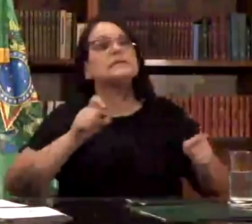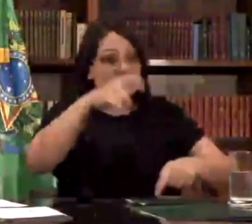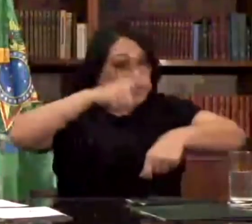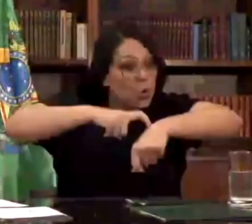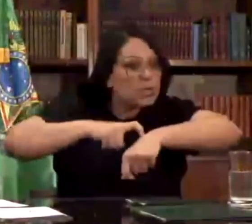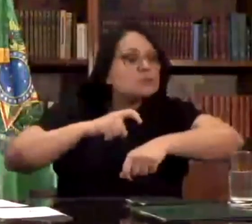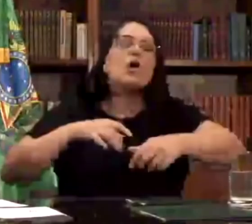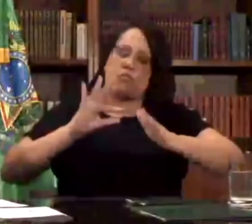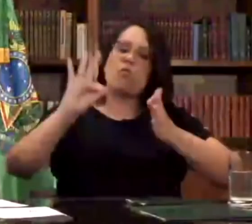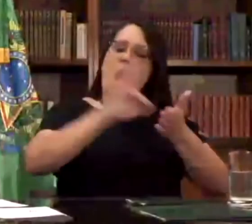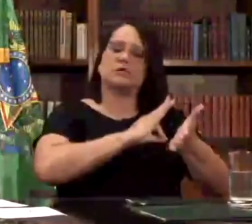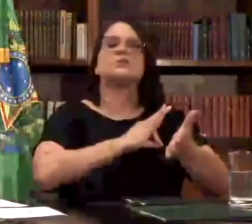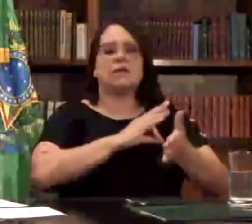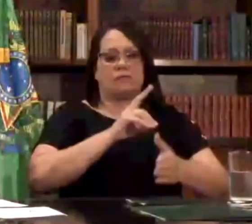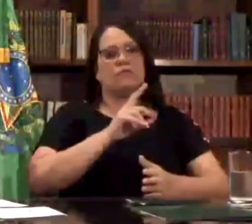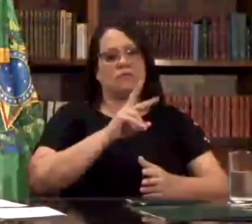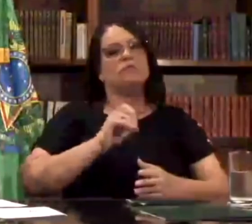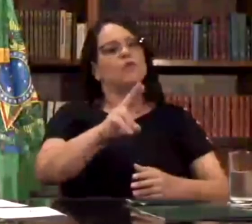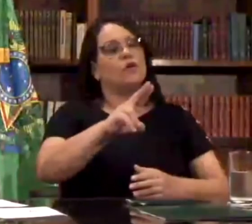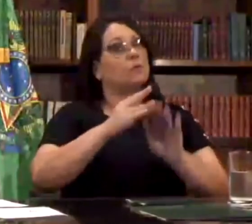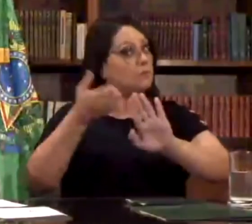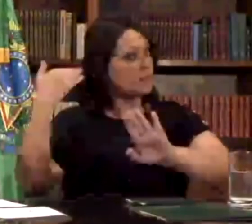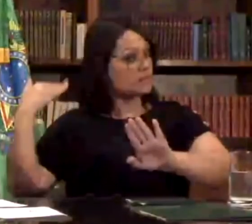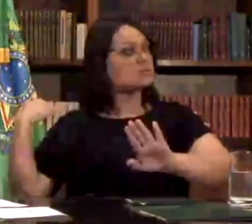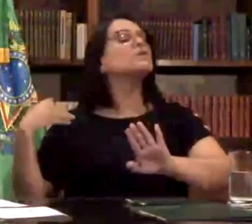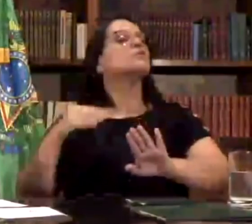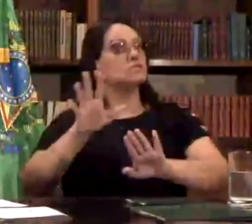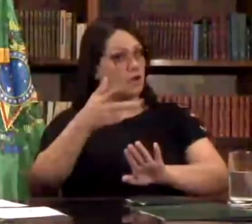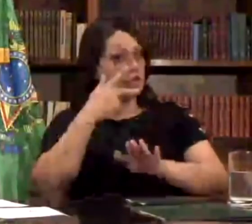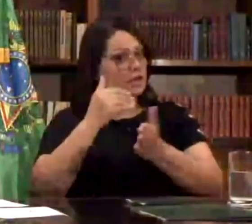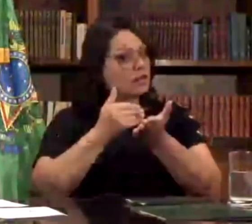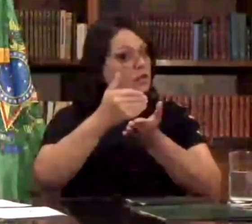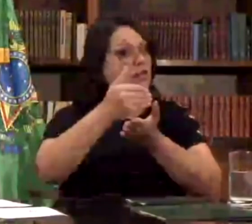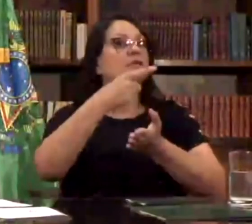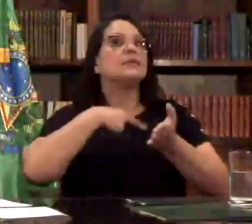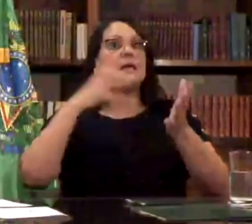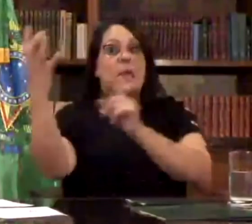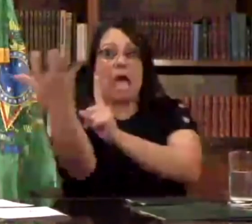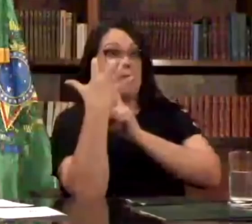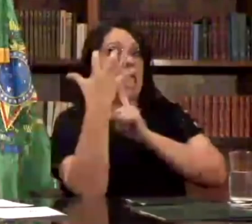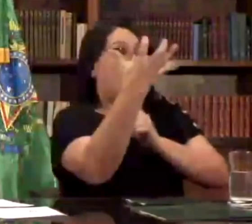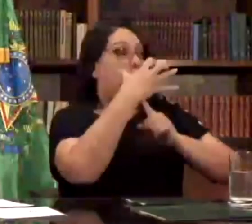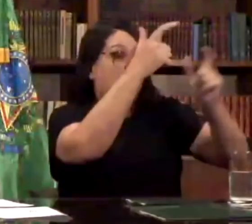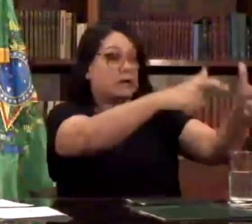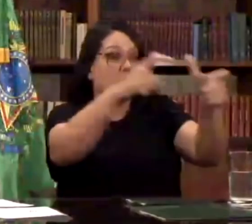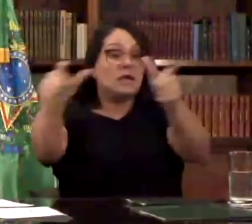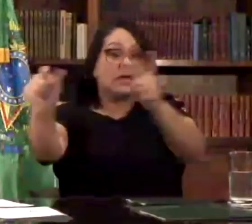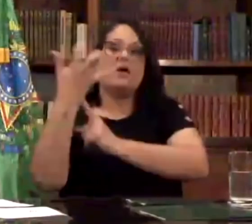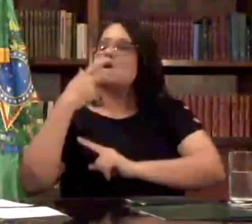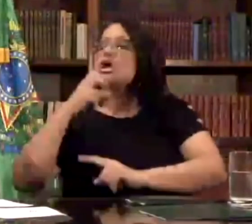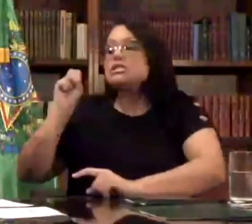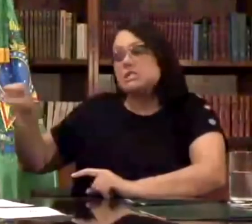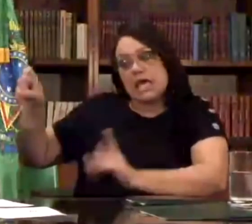Agora, sei que, como já falei nisso há questão de poucos dias, tem ameaça de tudo quanto é lugar para cima de mim se eu vier